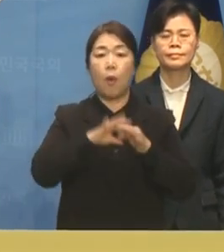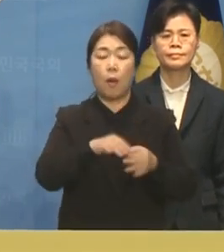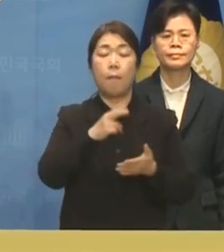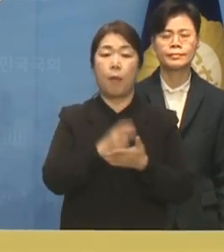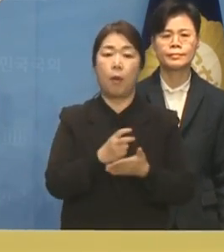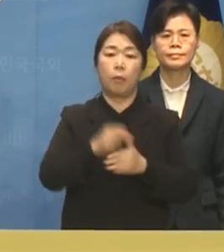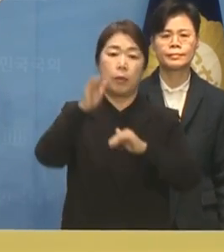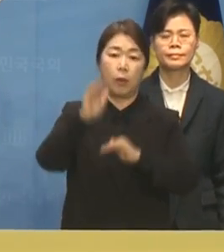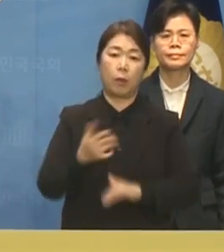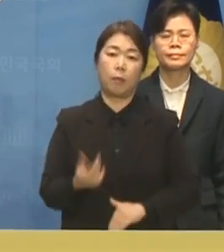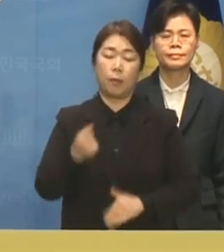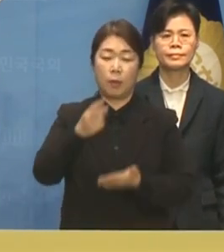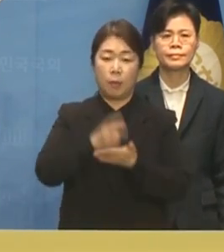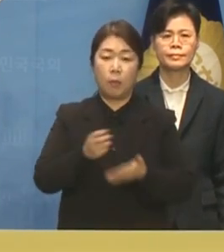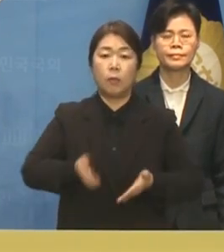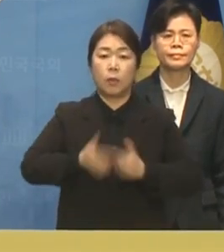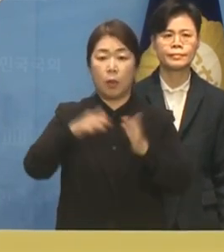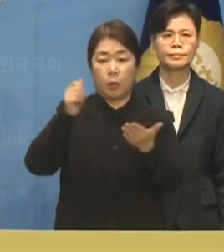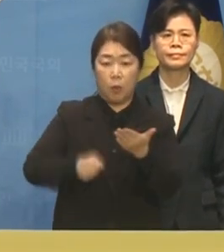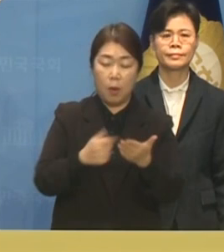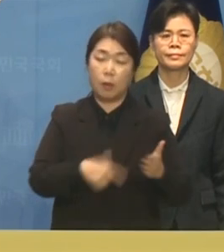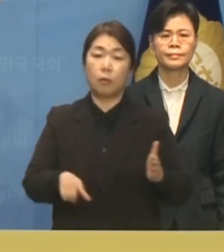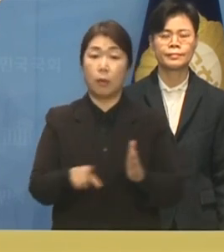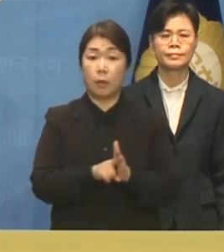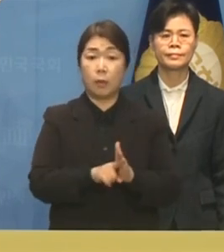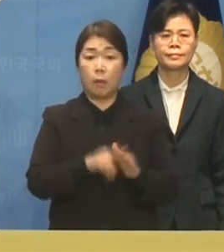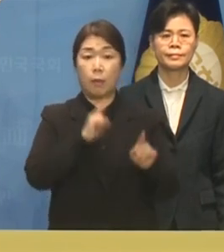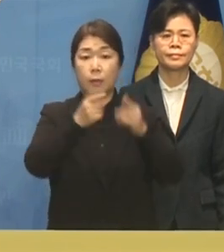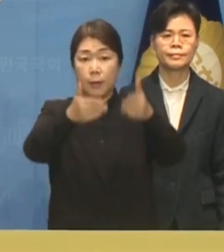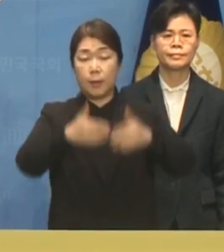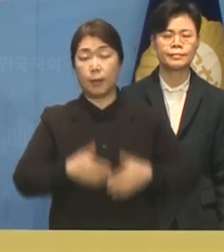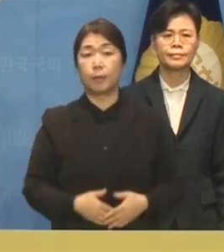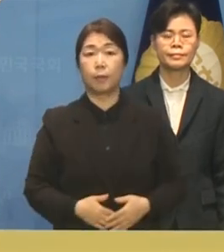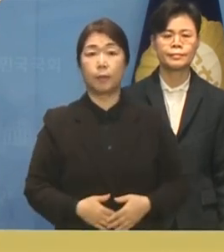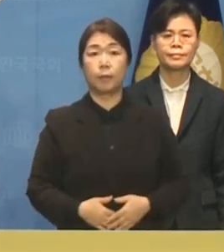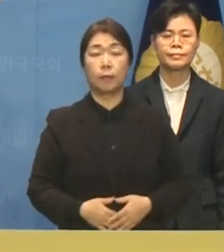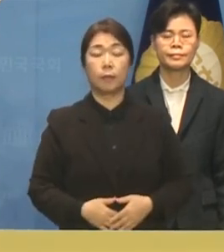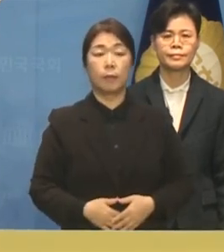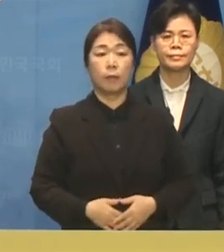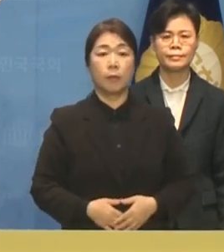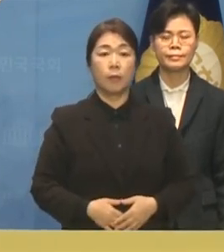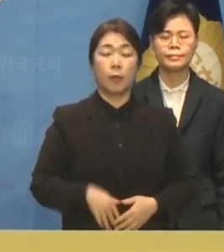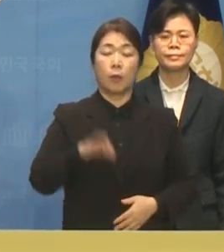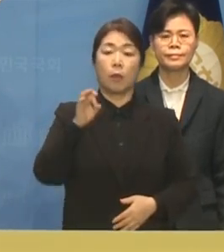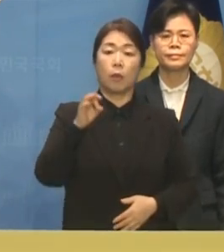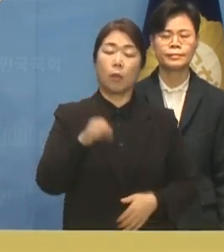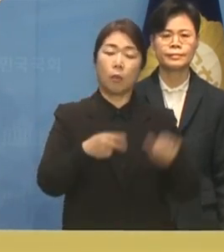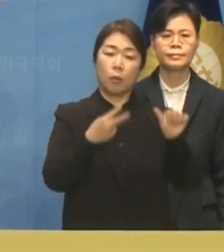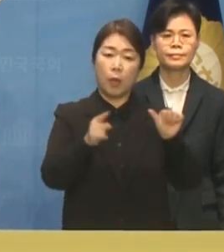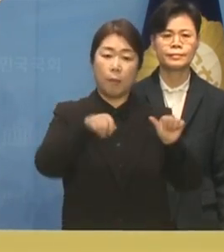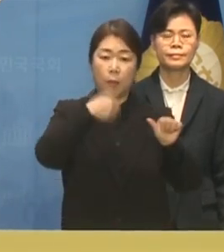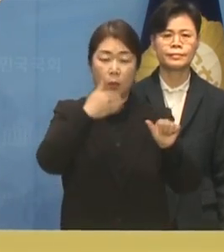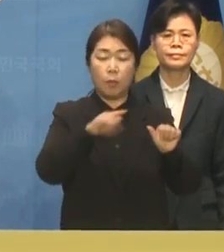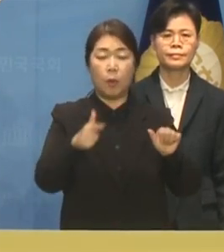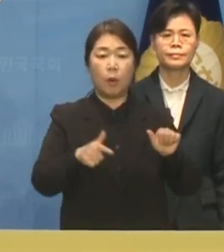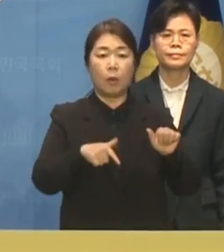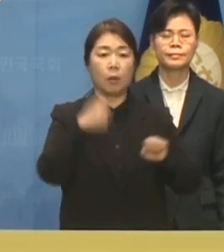대한 조속한 입법을 촉구하기 위해서 마련되었습니다. 5대 민생 입법은 먹거리